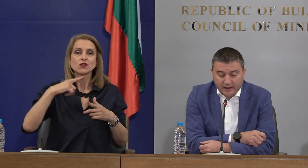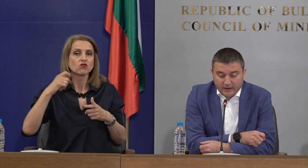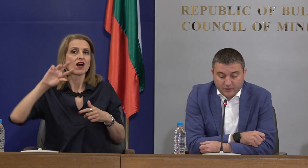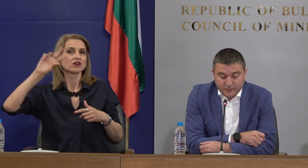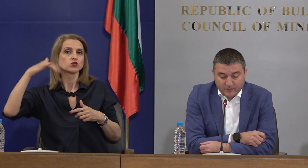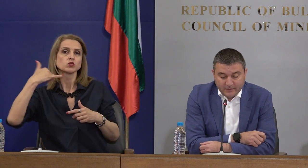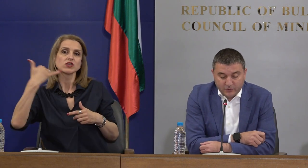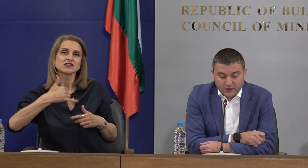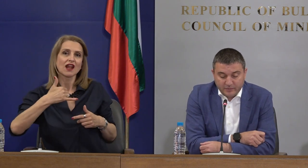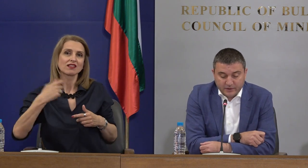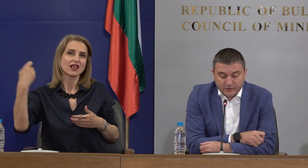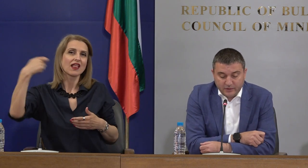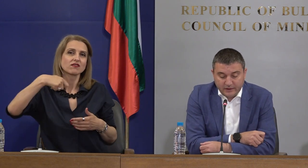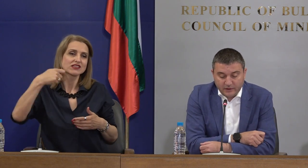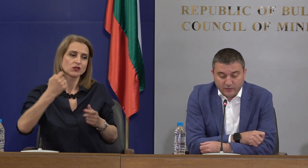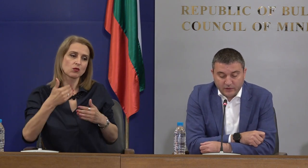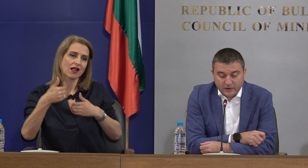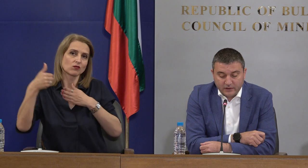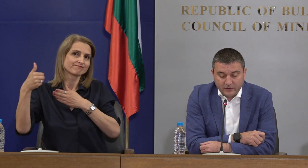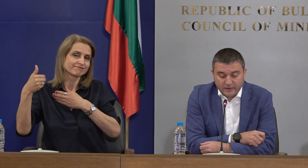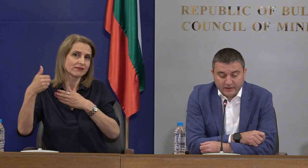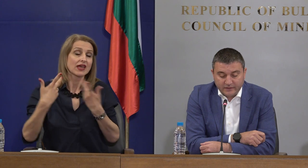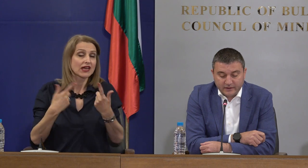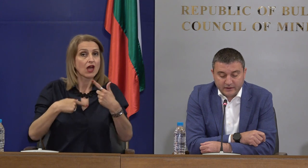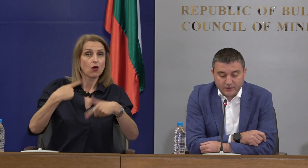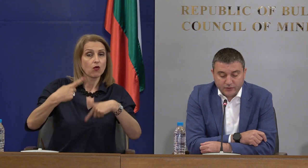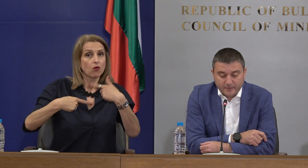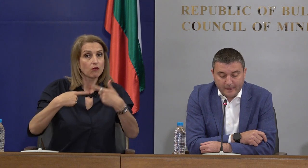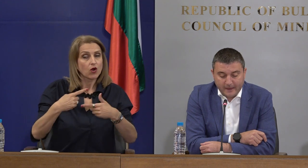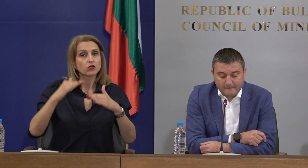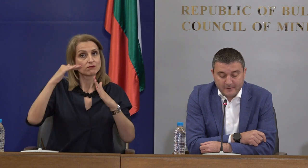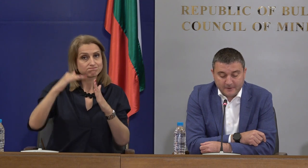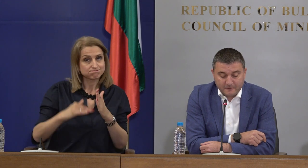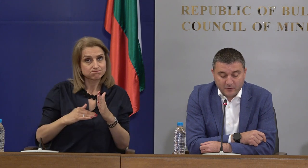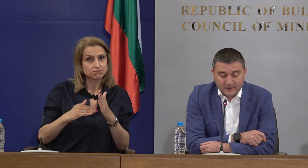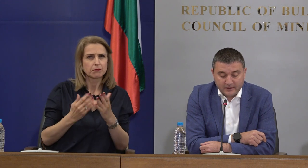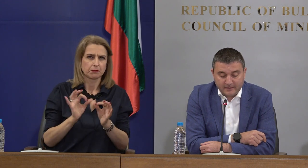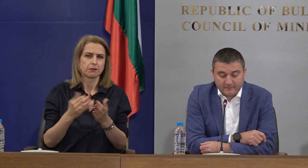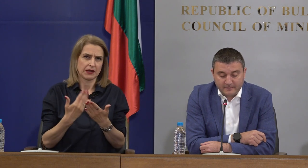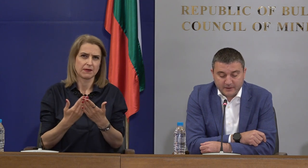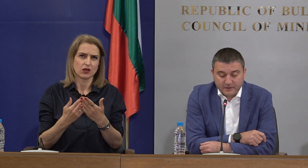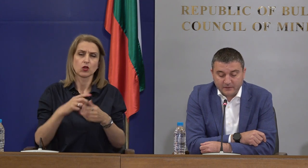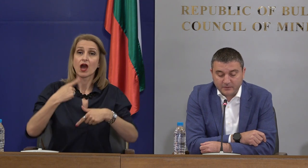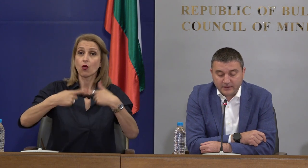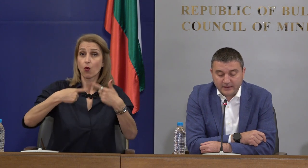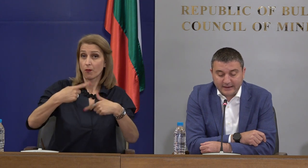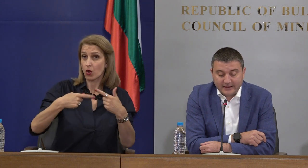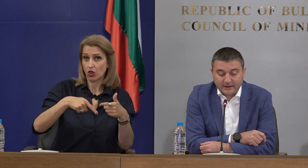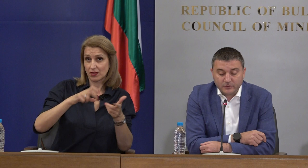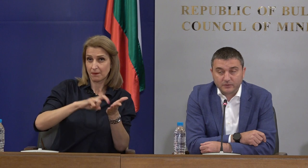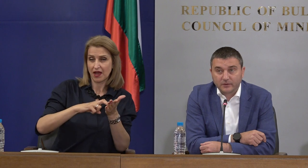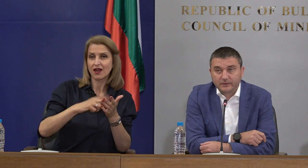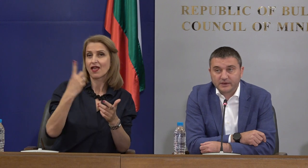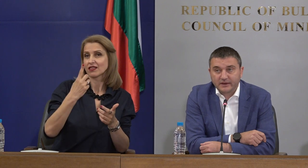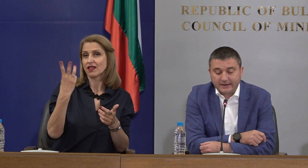инвеститори. Този проблем се утежни през годините и оборотите на търговия се свиха драстично. Пример, оборотът на БФБ през миналата година е една